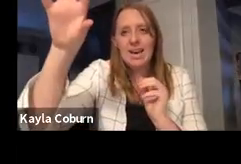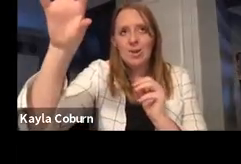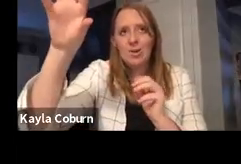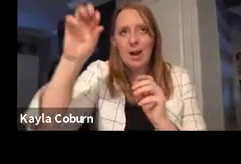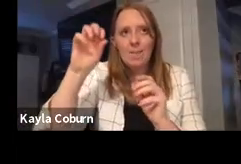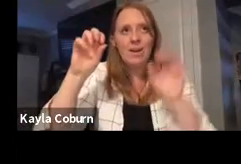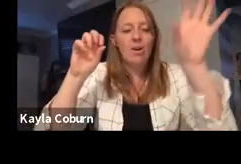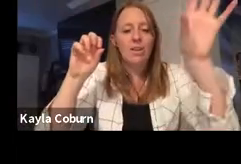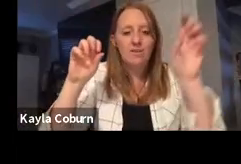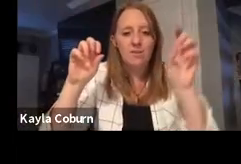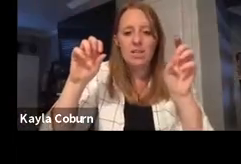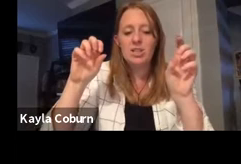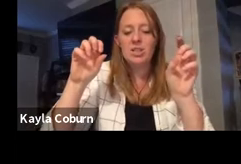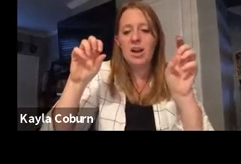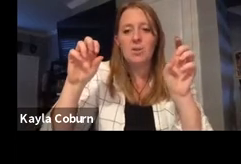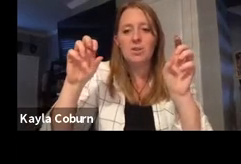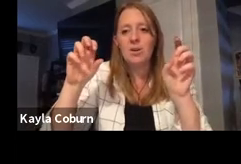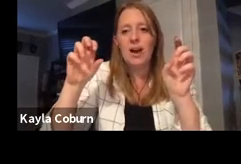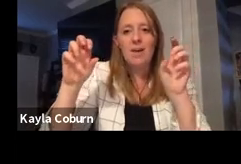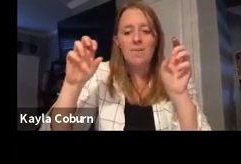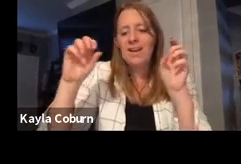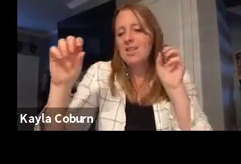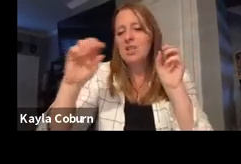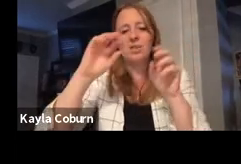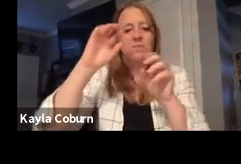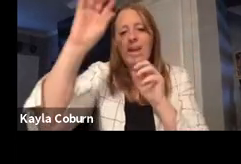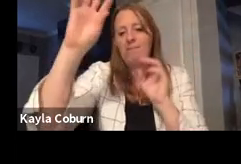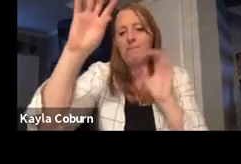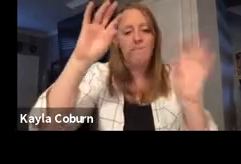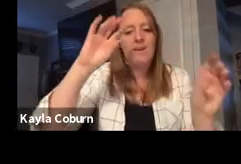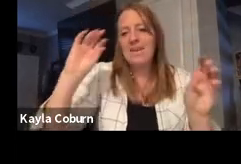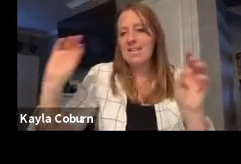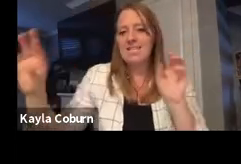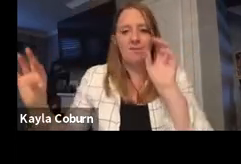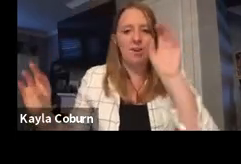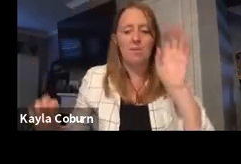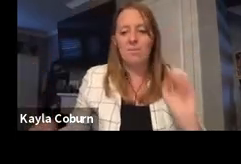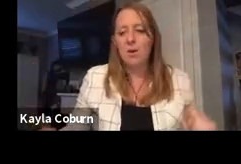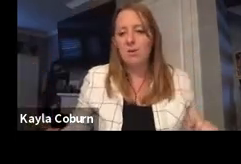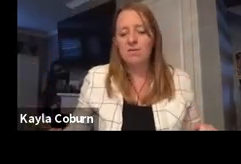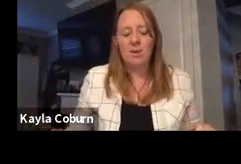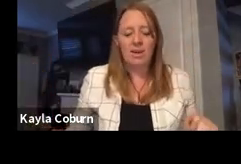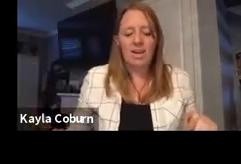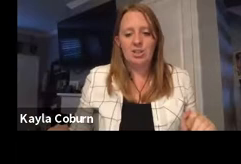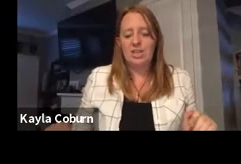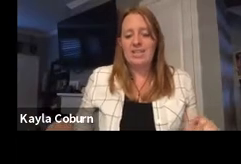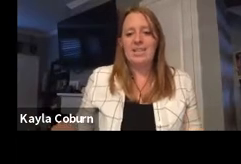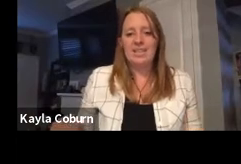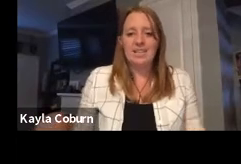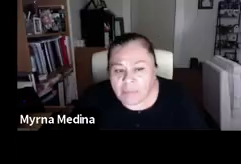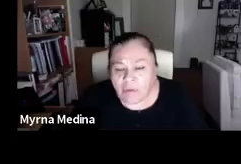they are grabbing all the information they're able to grab, and it just might be in different modes of